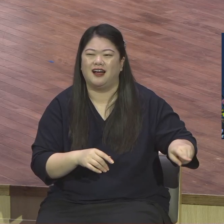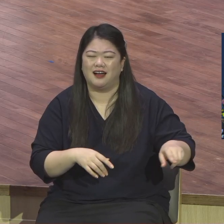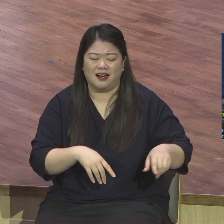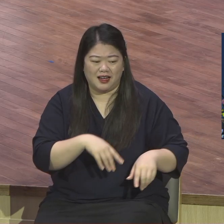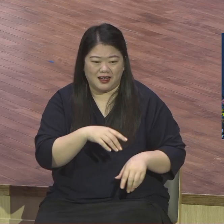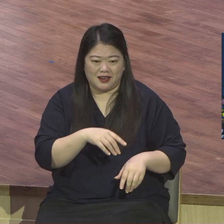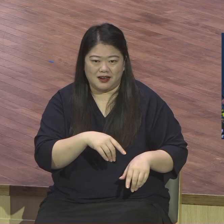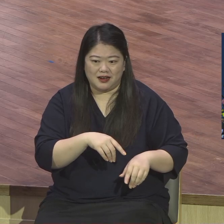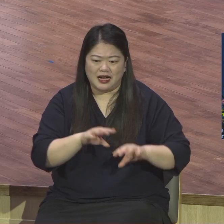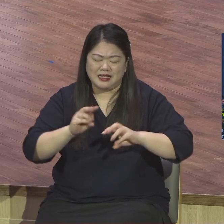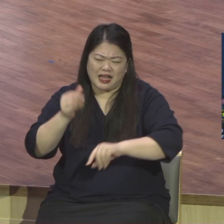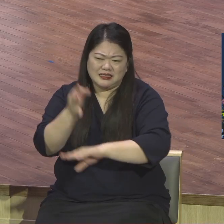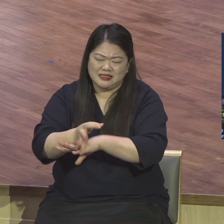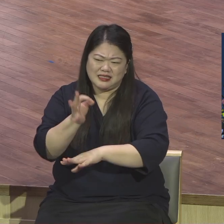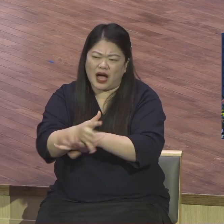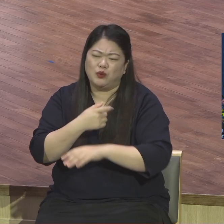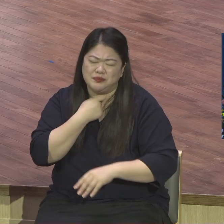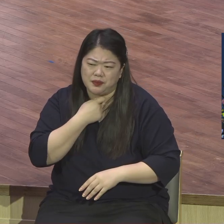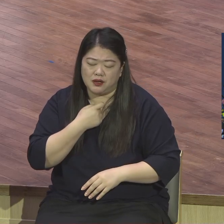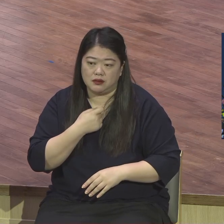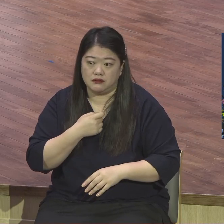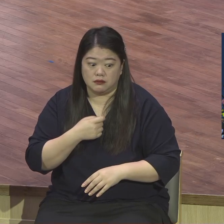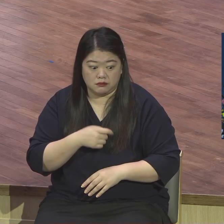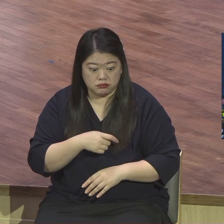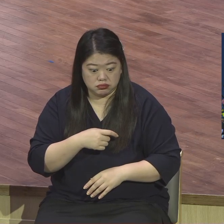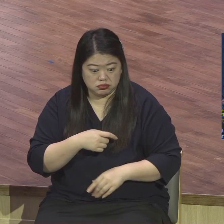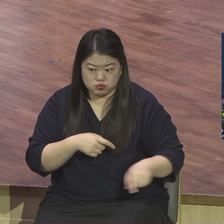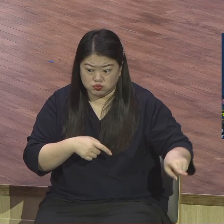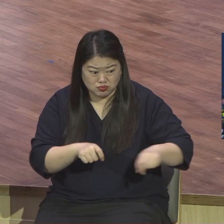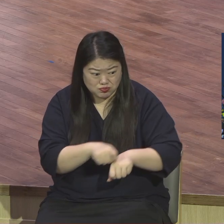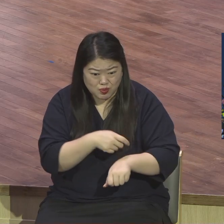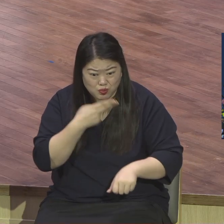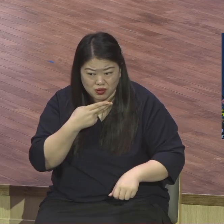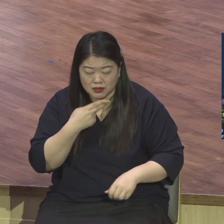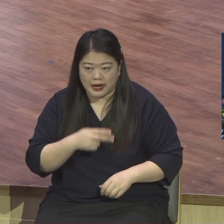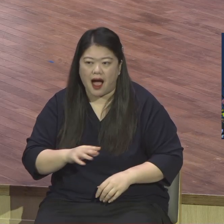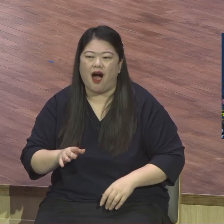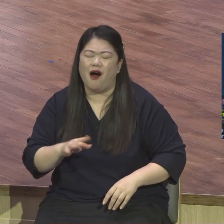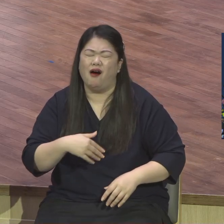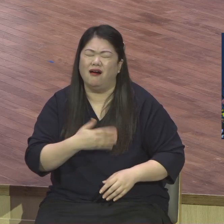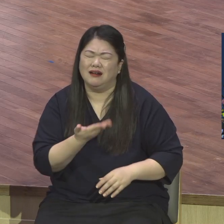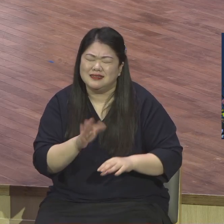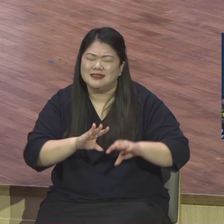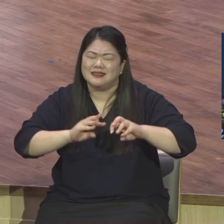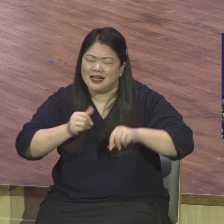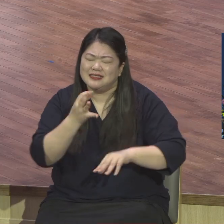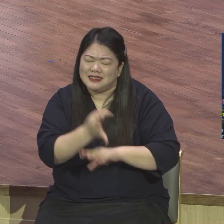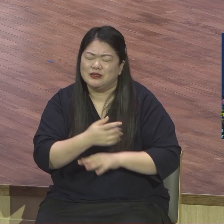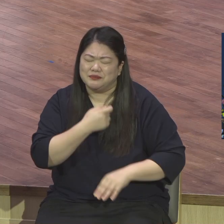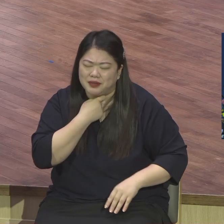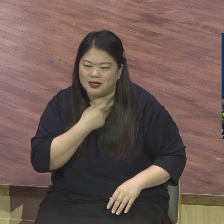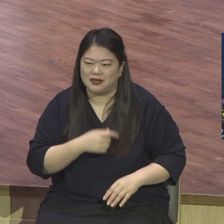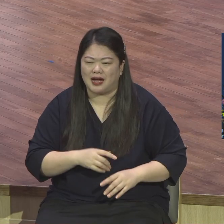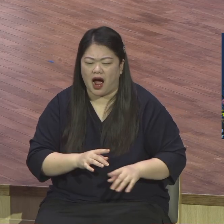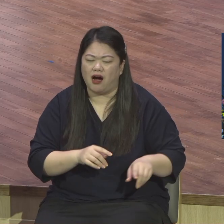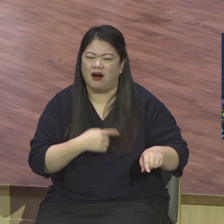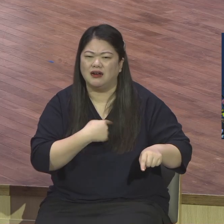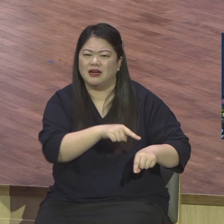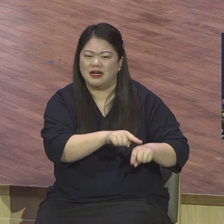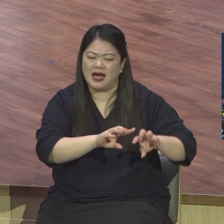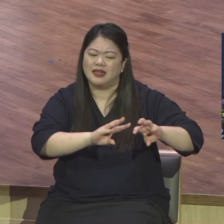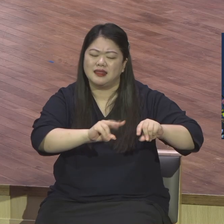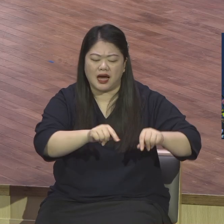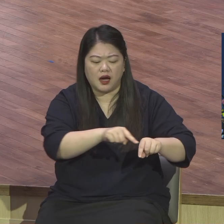요즘 같으면 막 부동산 개발된다고 알고 살란가 그런 생각했지만 그때는 그런 게 아니잖아요. 왜 이걸 살라냐? 아, 제가